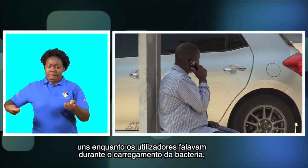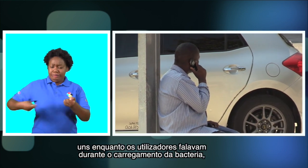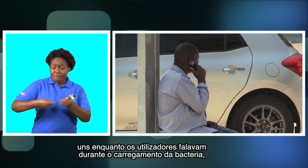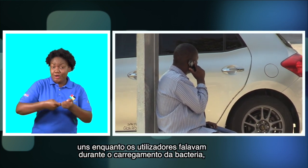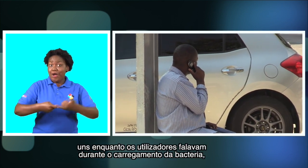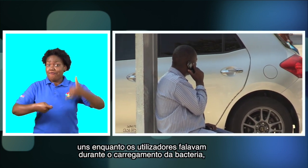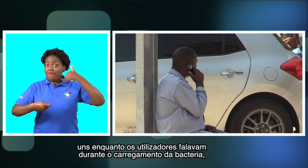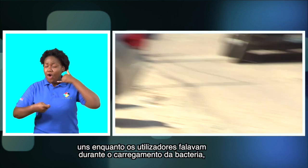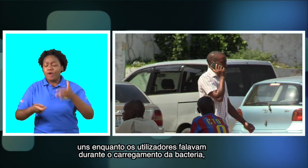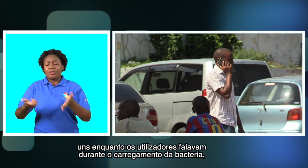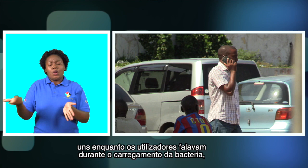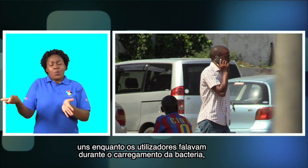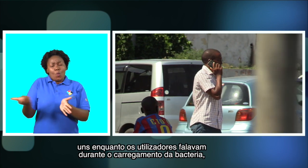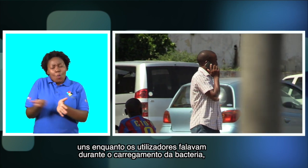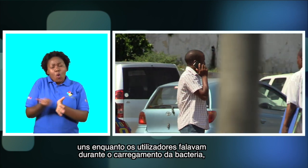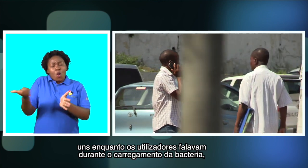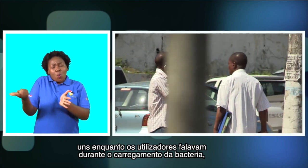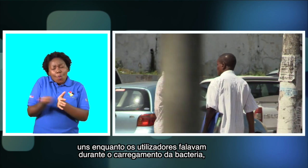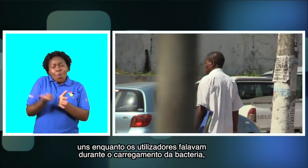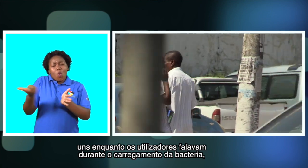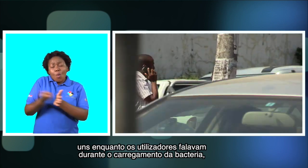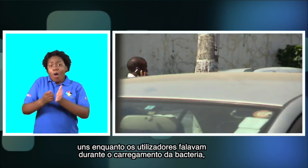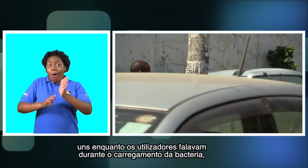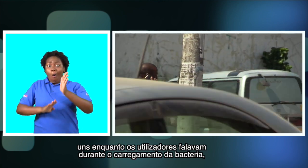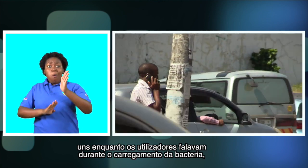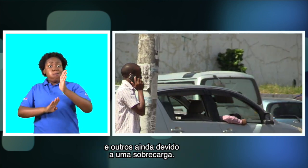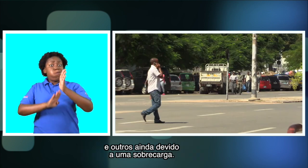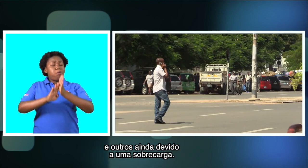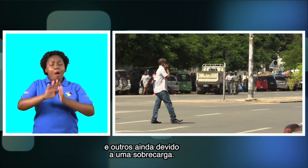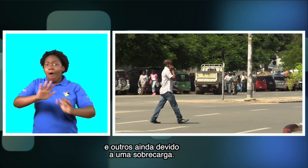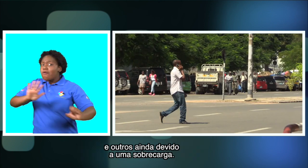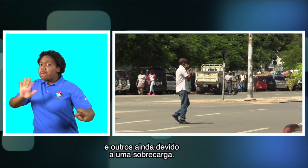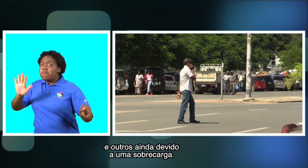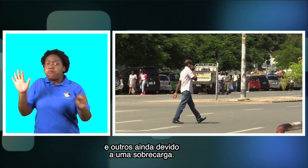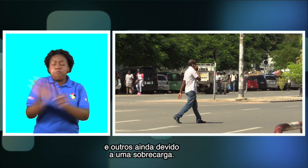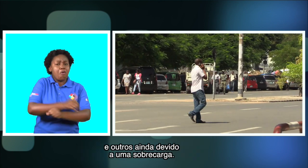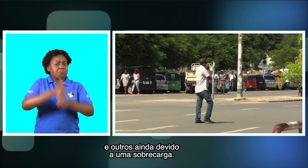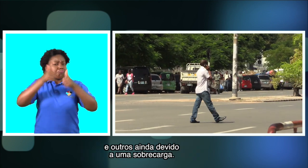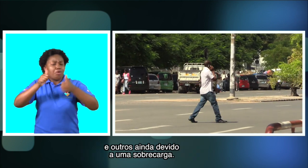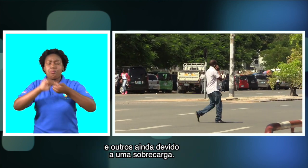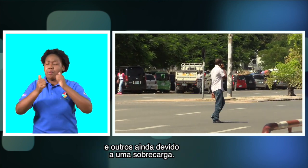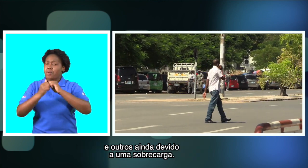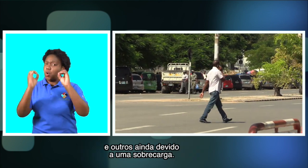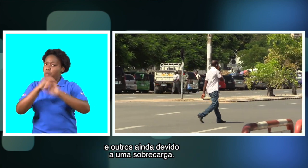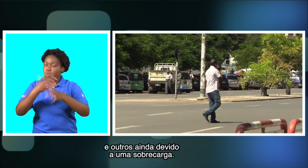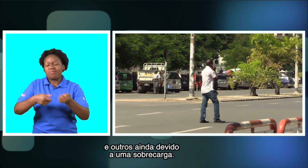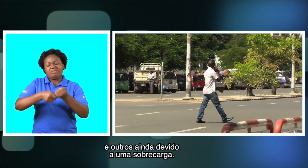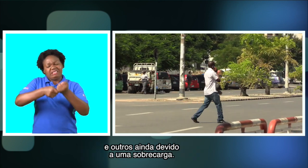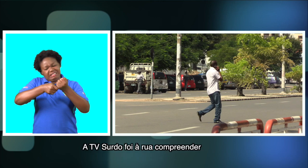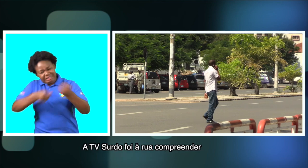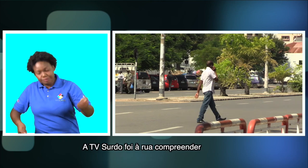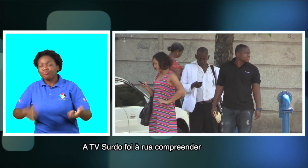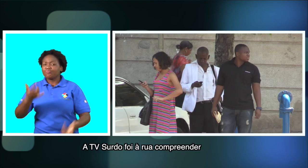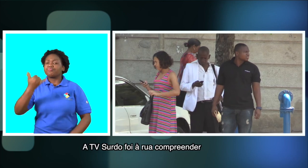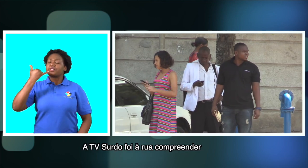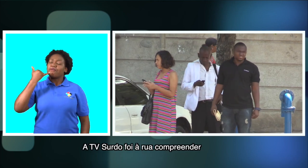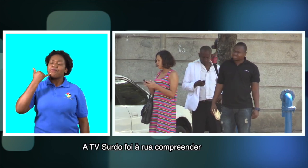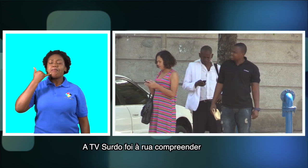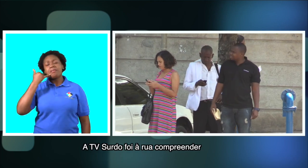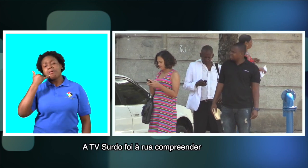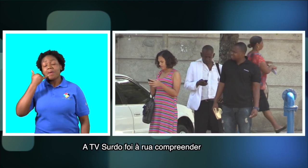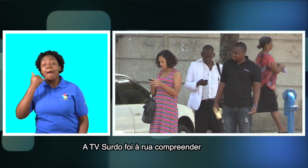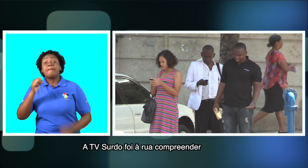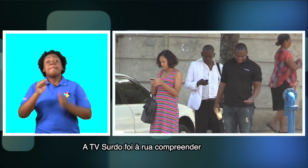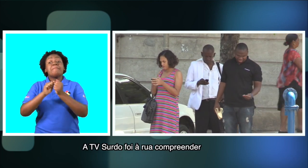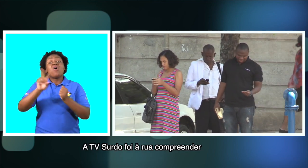enquanto os utilizadores falavam durante o carregamento da bateria e outros, durante uma sobrecarga. A TV